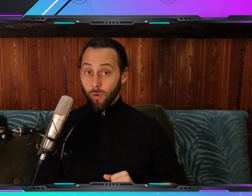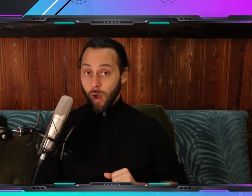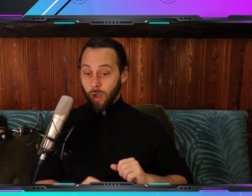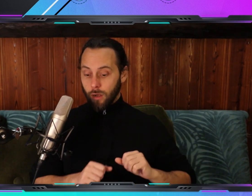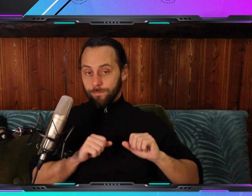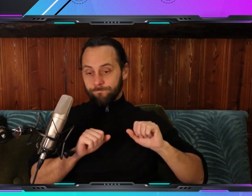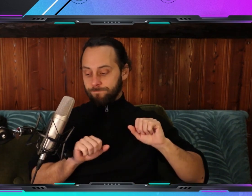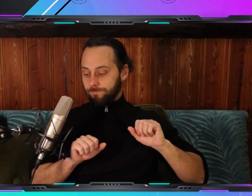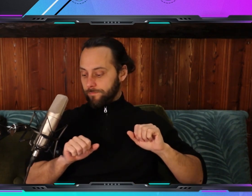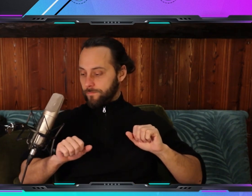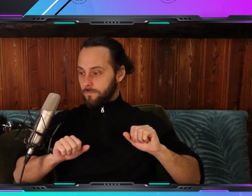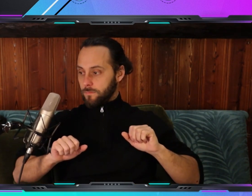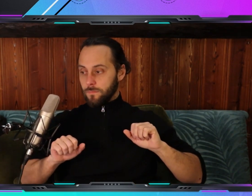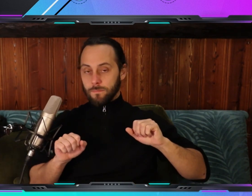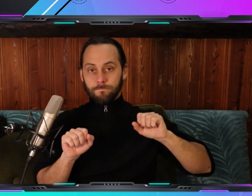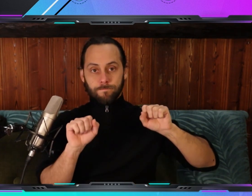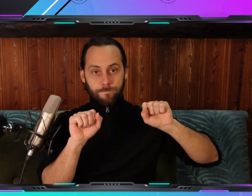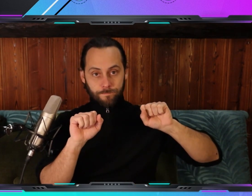Pouvoir.